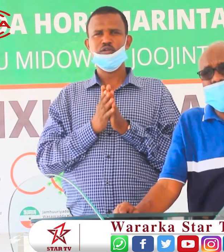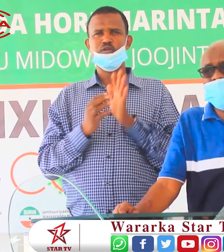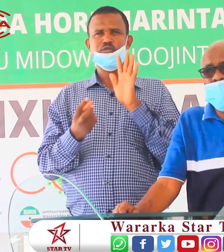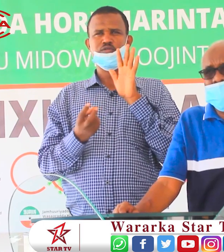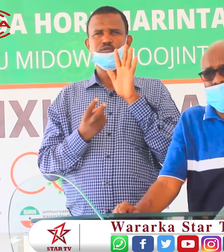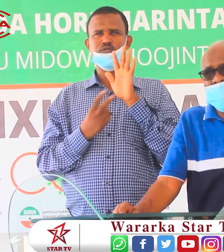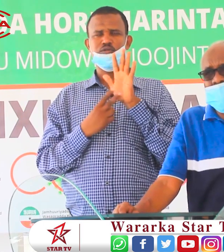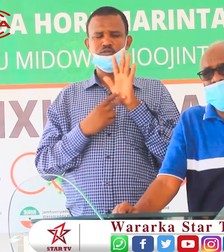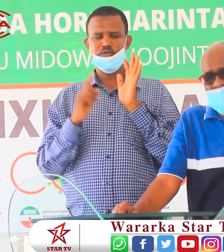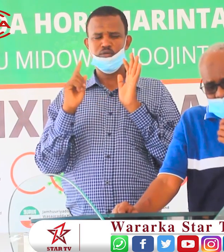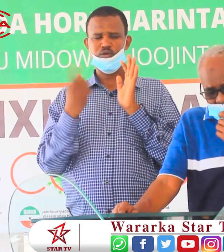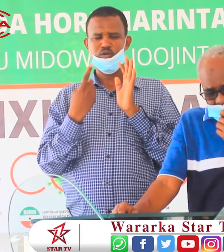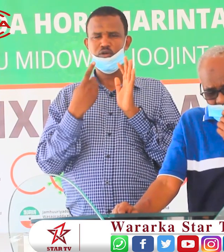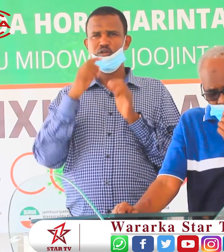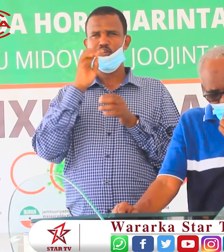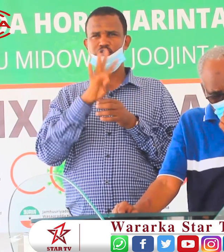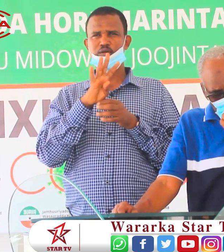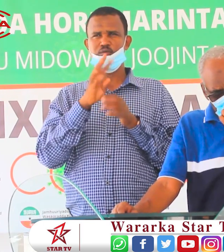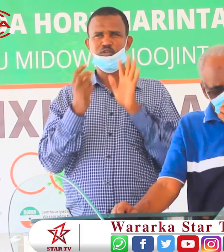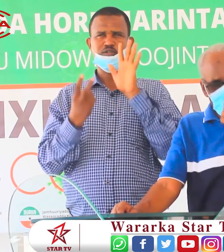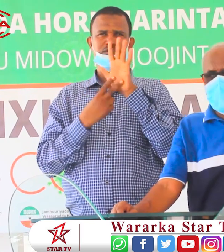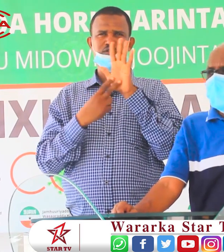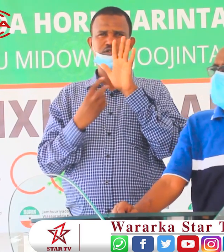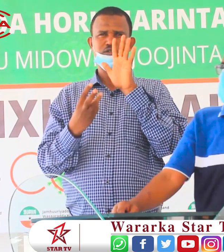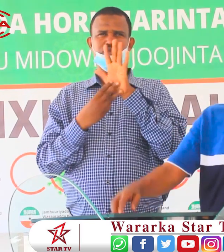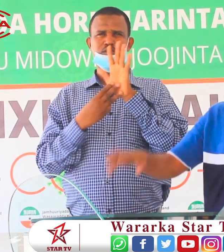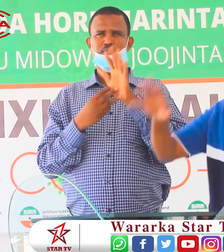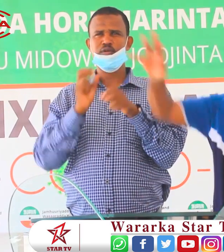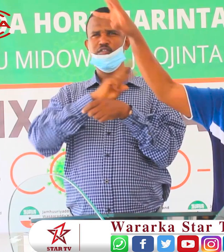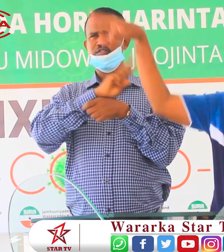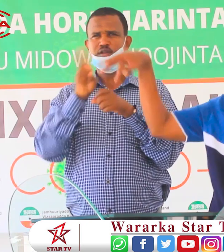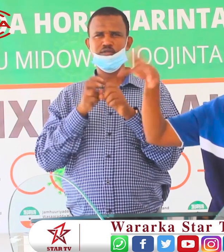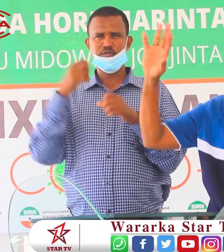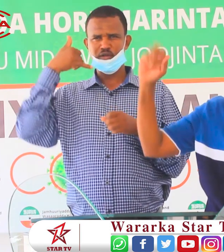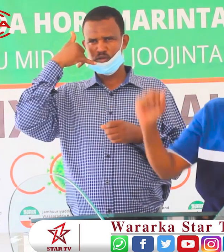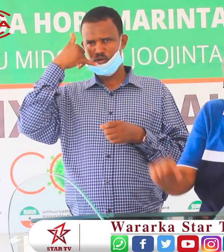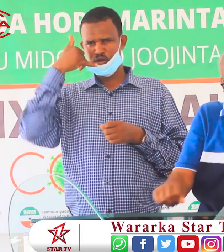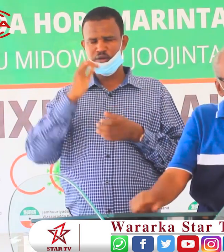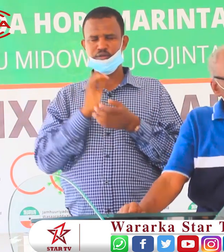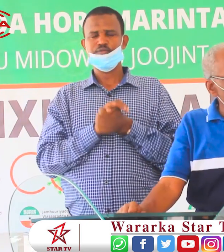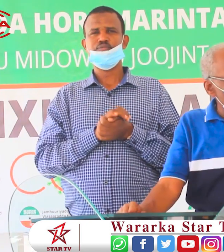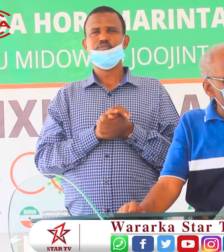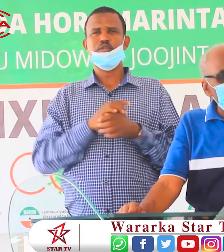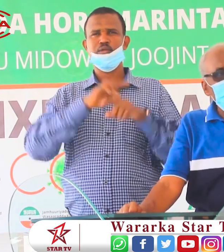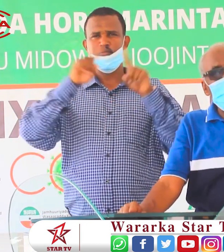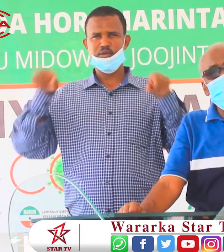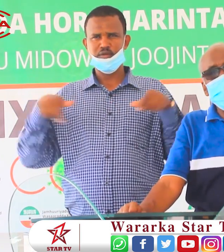7487 baa la soo hadlay 24 saacadood ee u dambeeyay goobaha